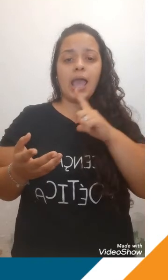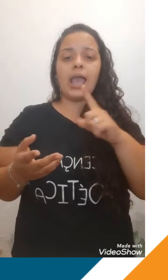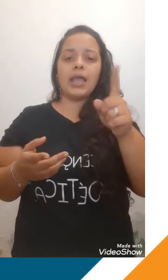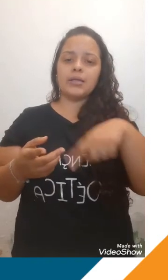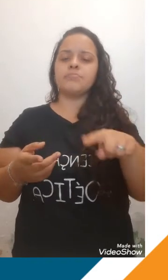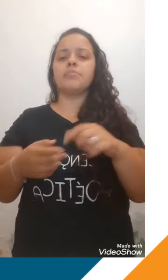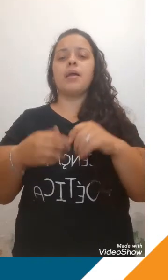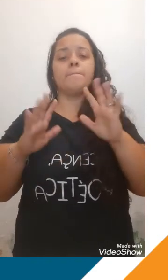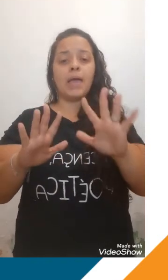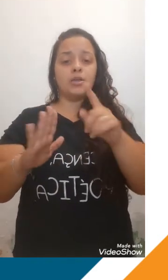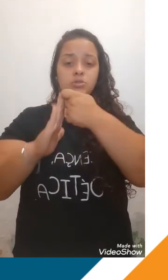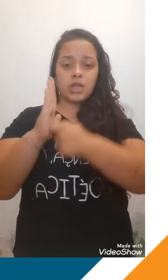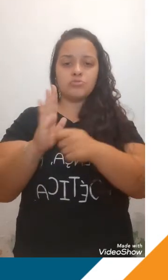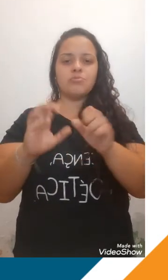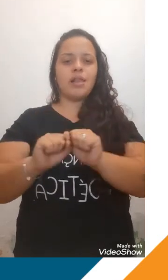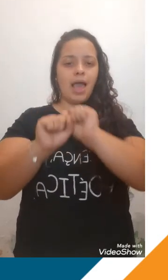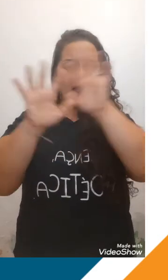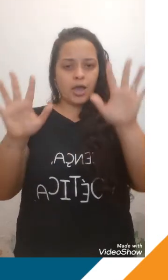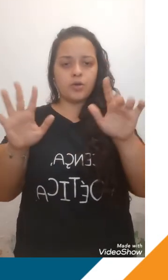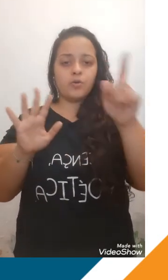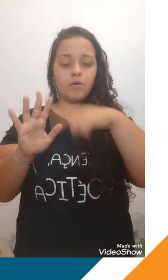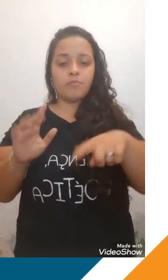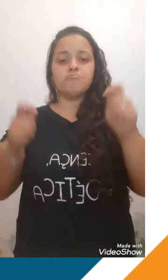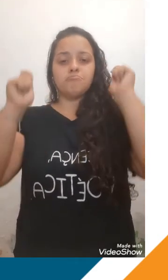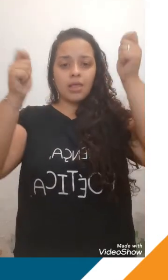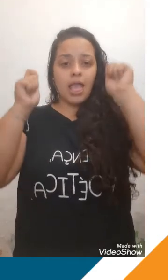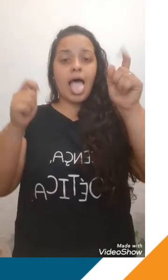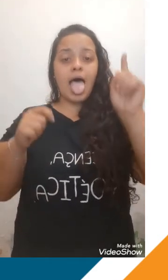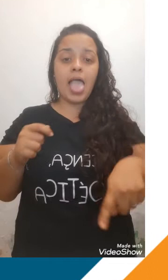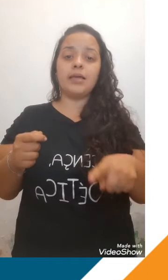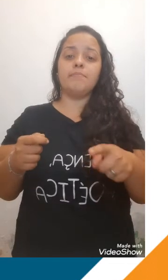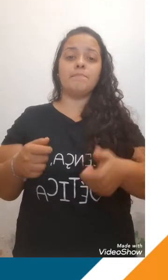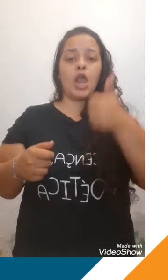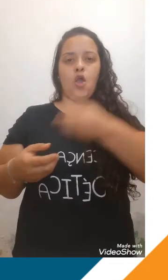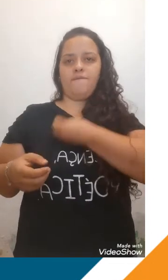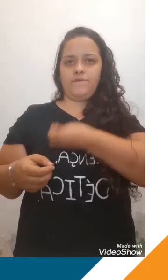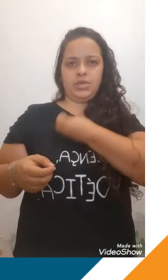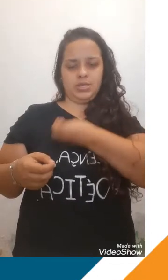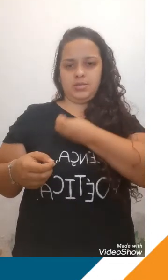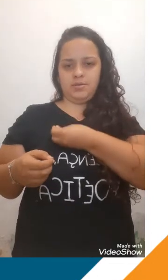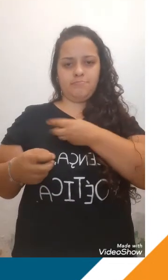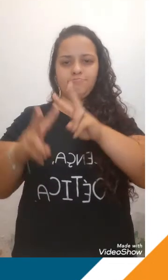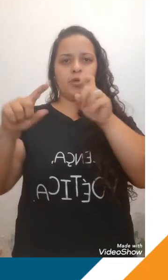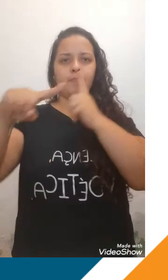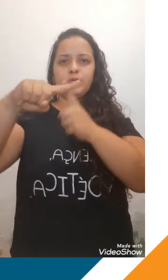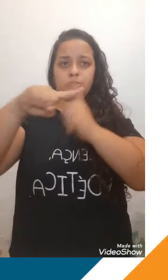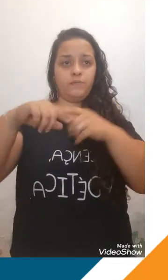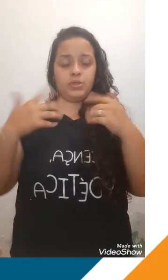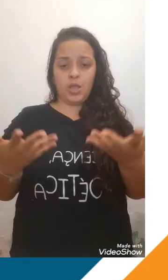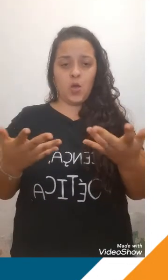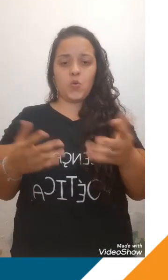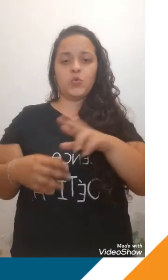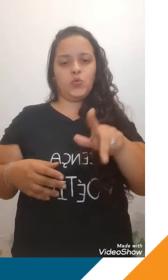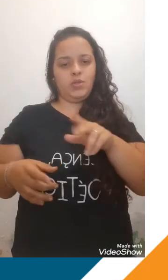você havia estudado, mas o texto deixa claro que essas reivindicações eram por melhores condições de vida. Então, a letra